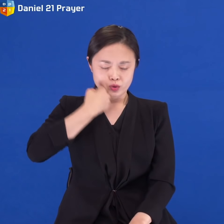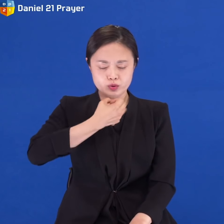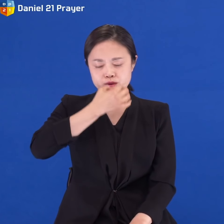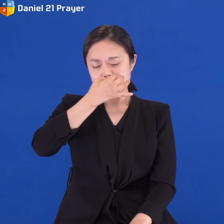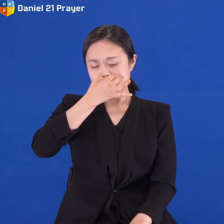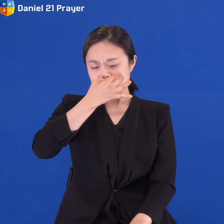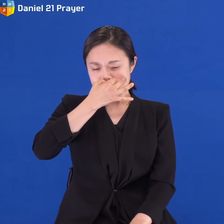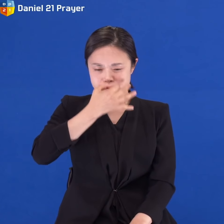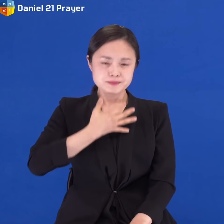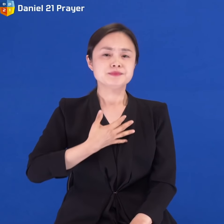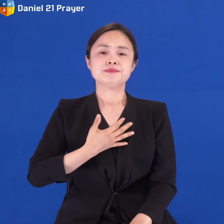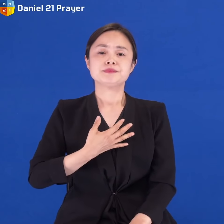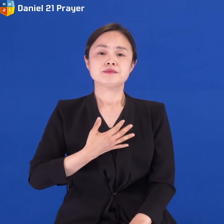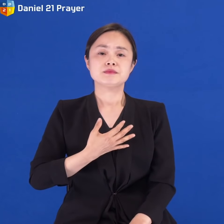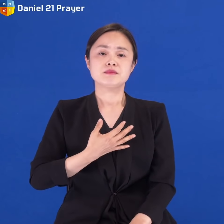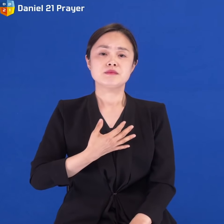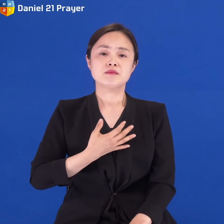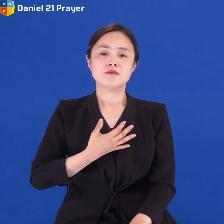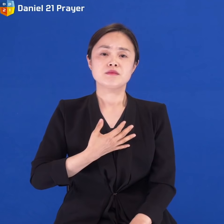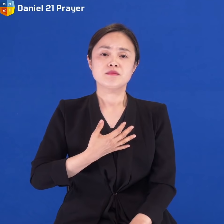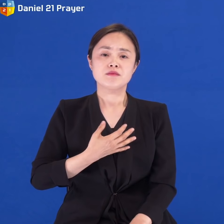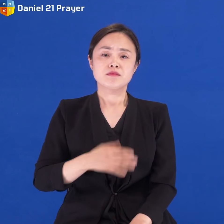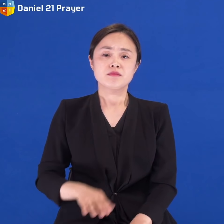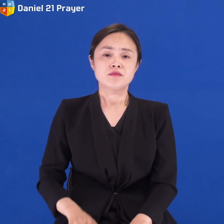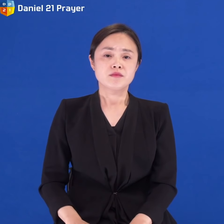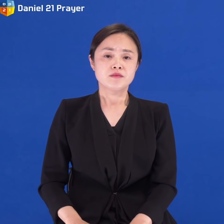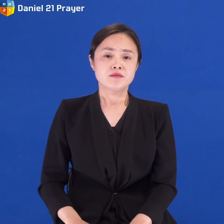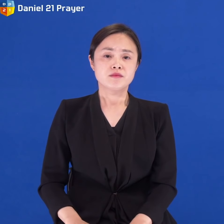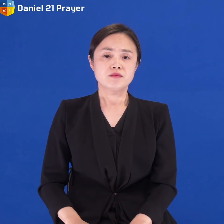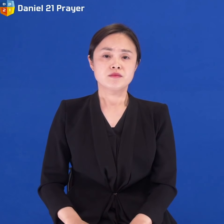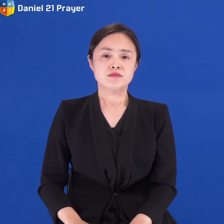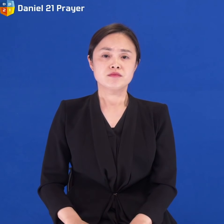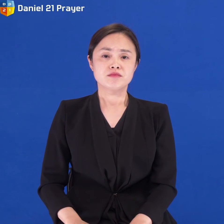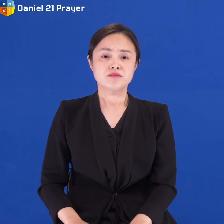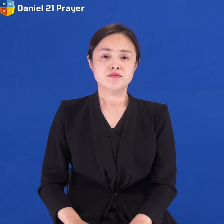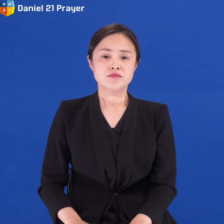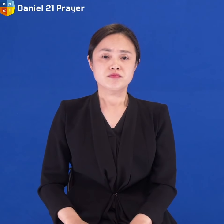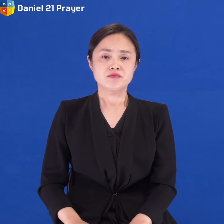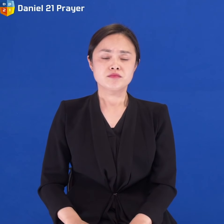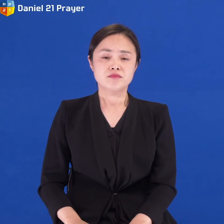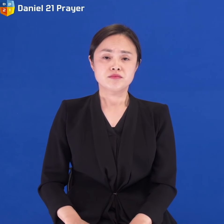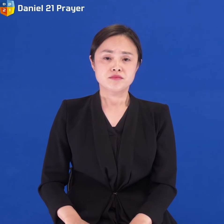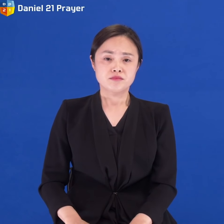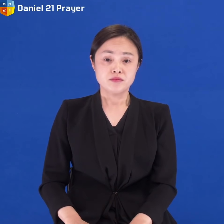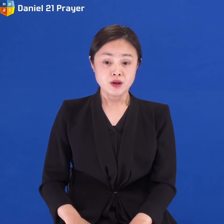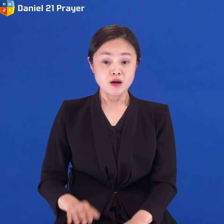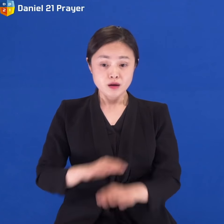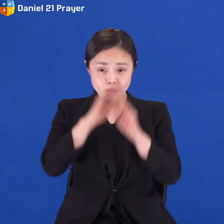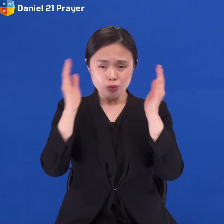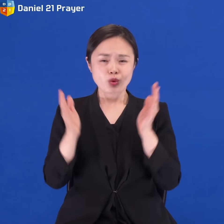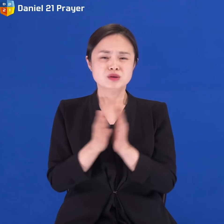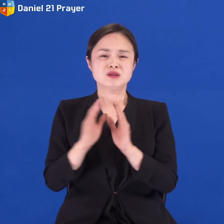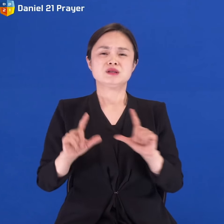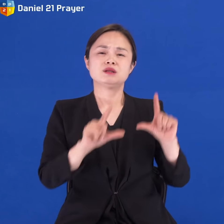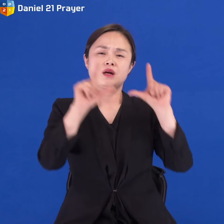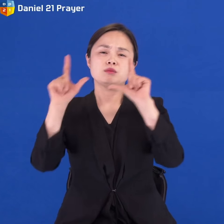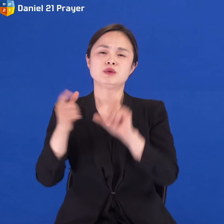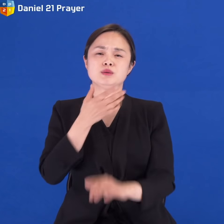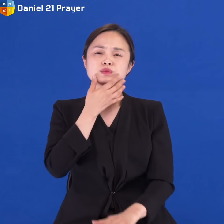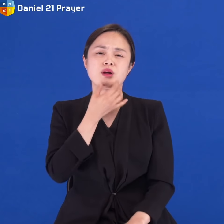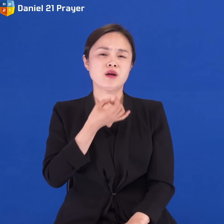몽땅 저의 불행을 향한 준비였다라고 저는 믿게 되었습니다.